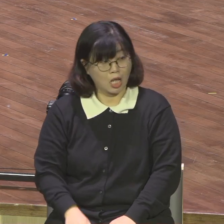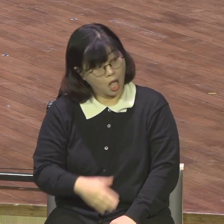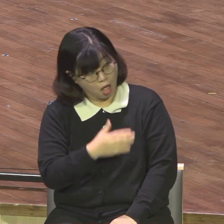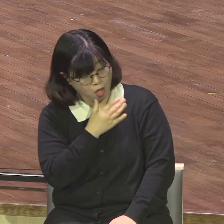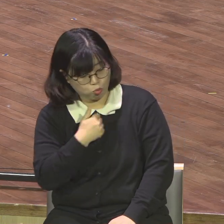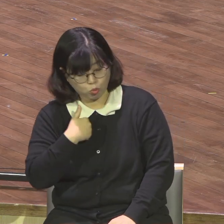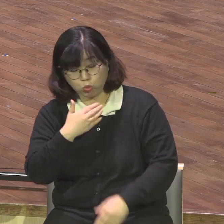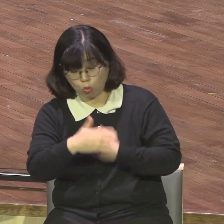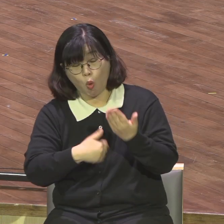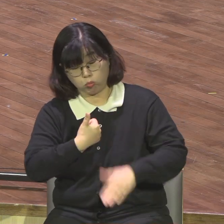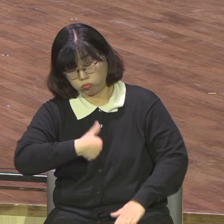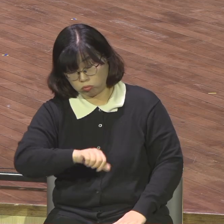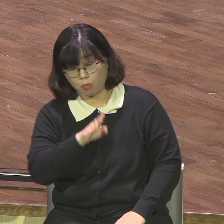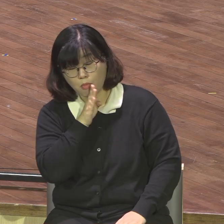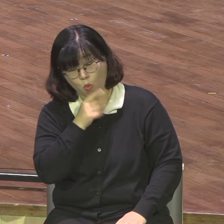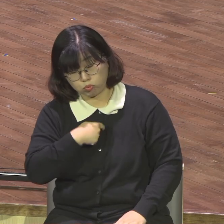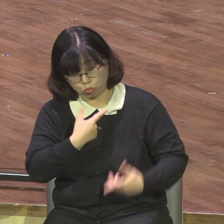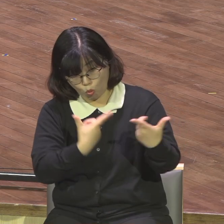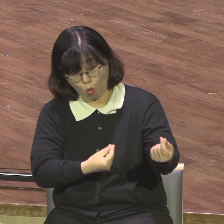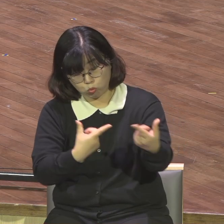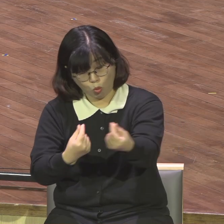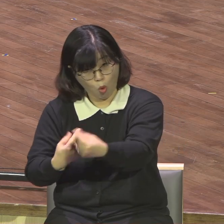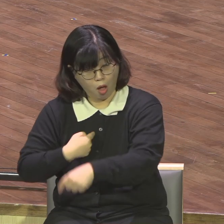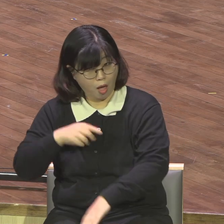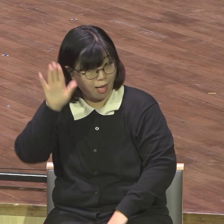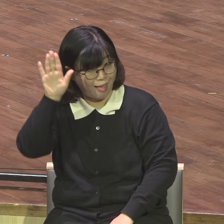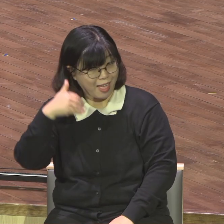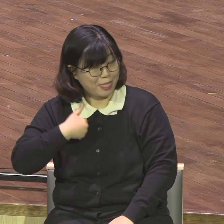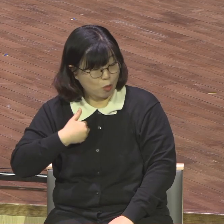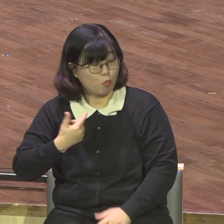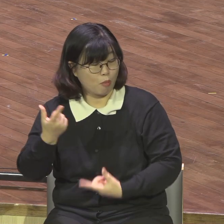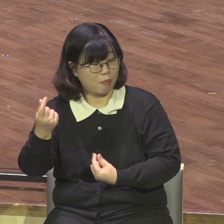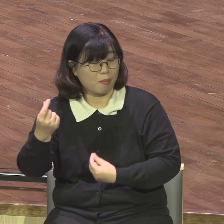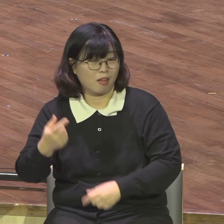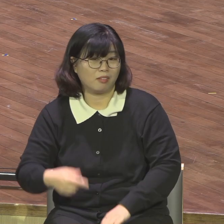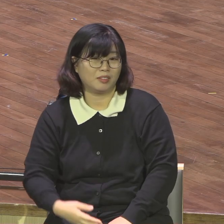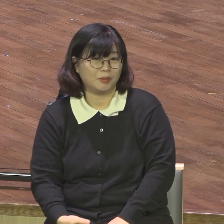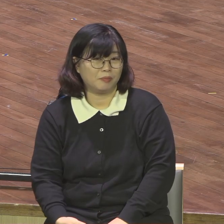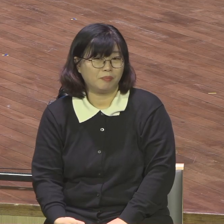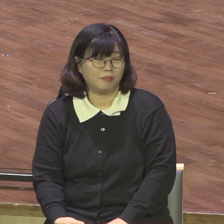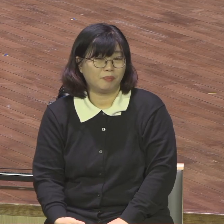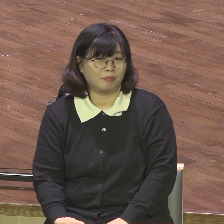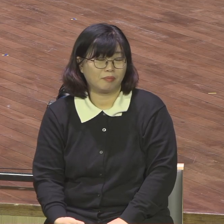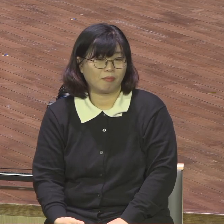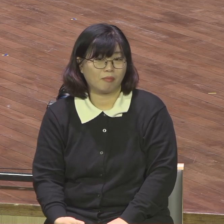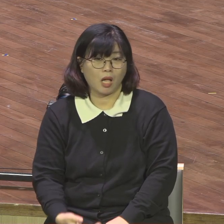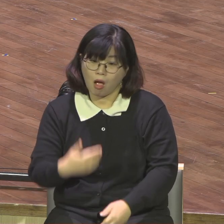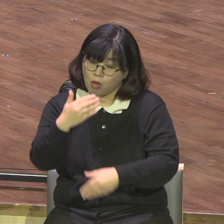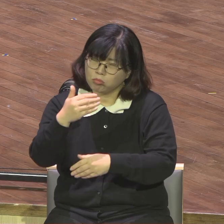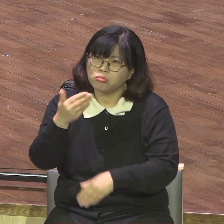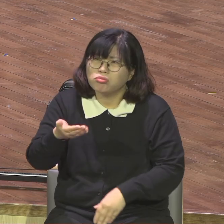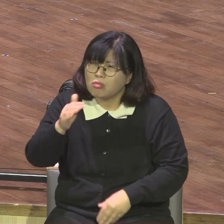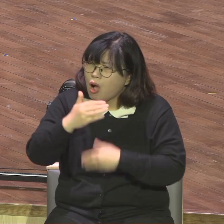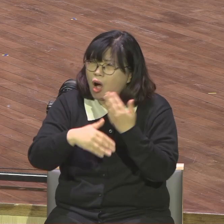하나님 자녀인데. 저도요. 저도요. 저도요. 저도요. 저도요. 하나님 자녀가